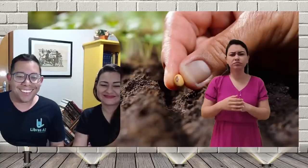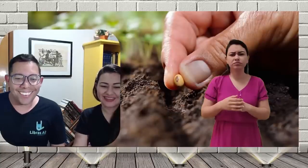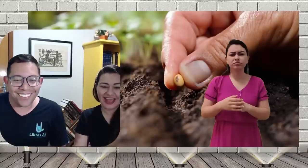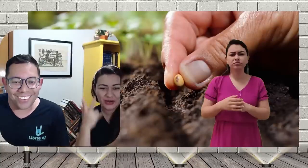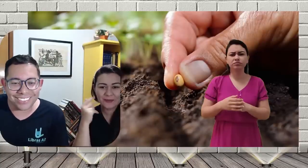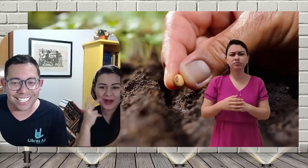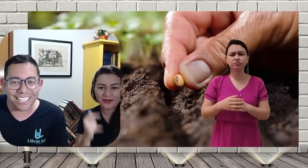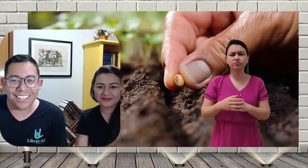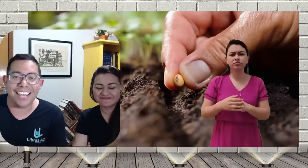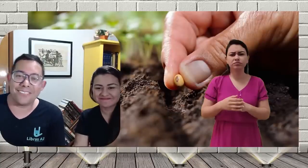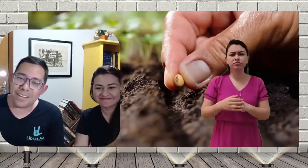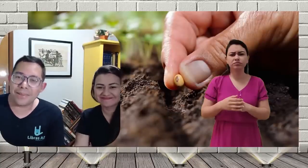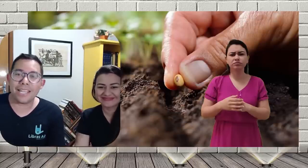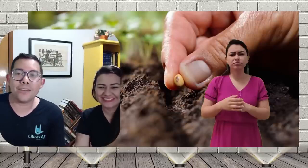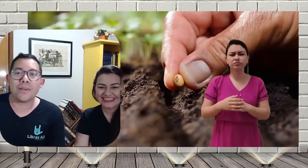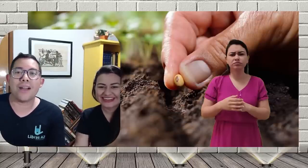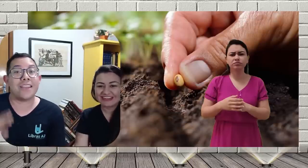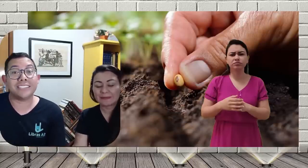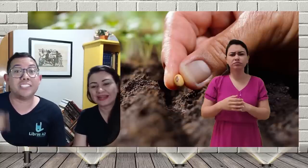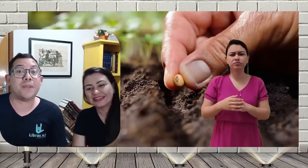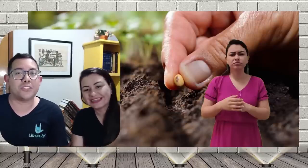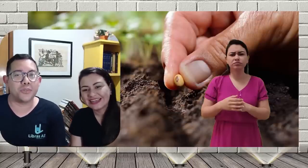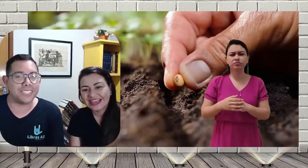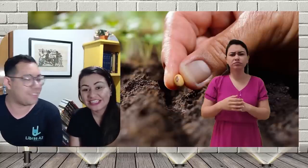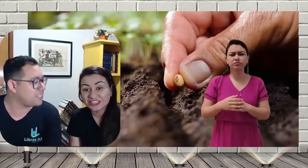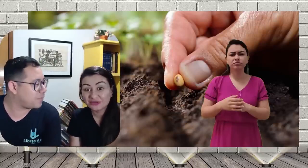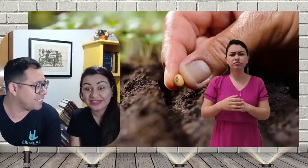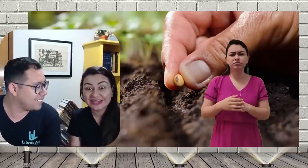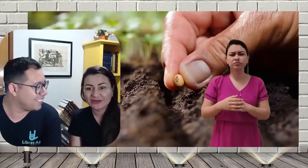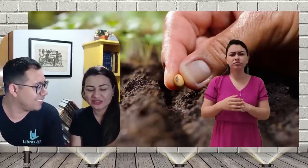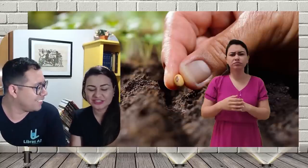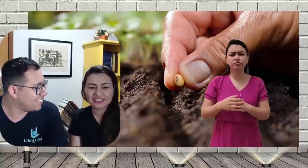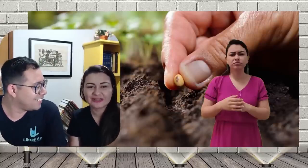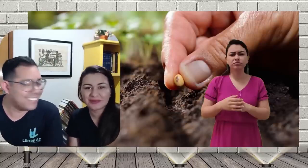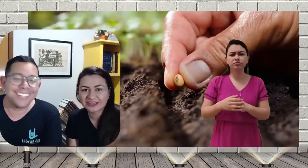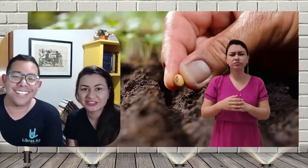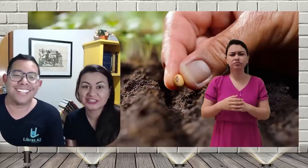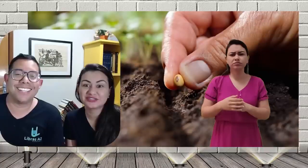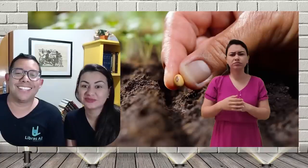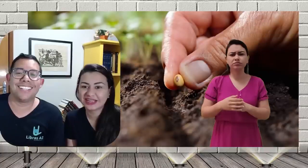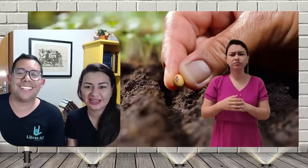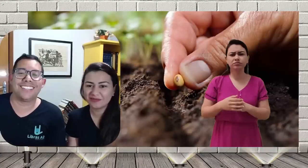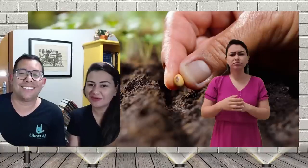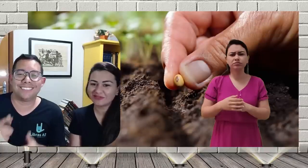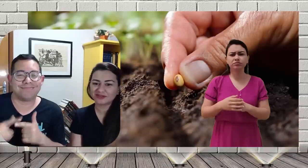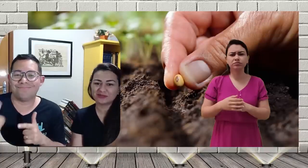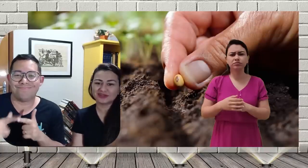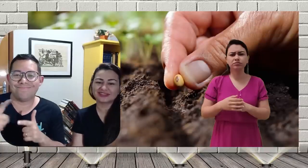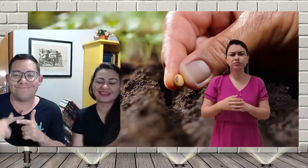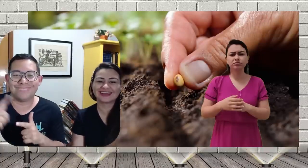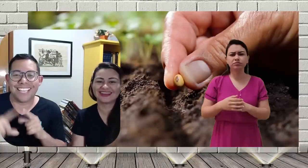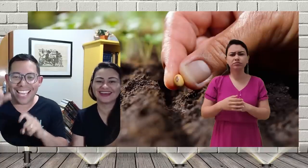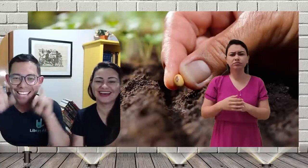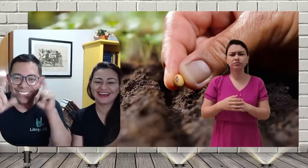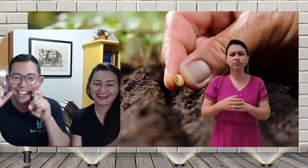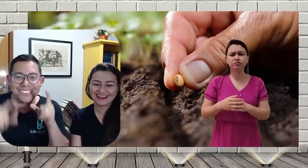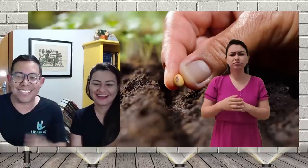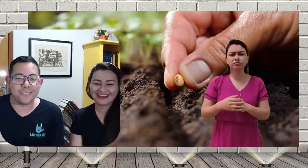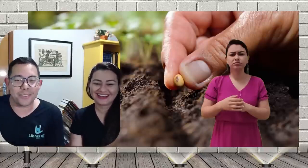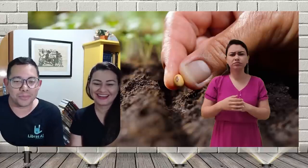É Ô, Rosana, normal. fala bem que é normal, as expressões, A não faz gente não parte. tem, quando a gente está interpretando, a gente não tem nenhuma foto bonita. Não tem foto